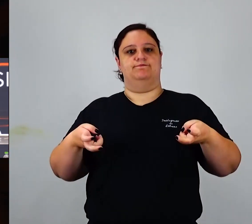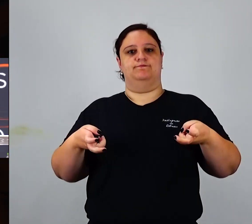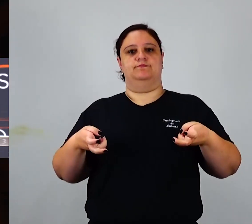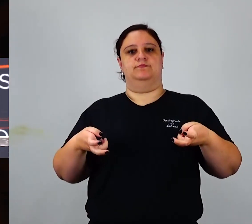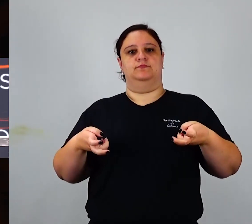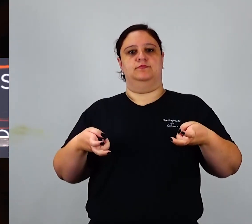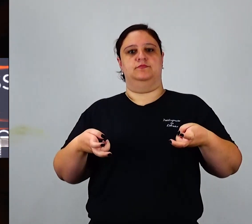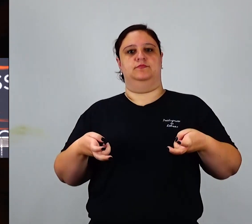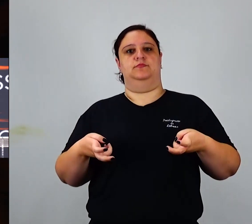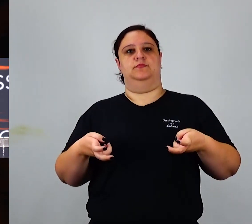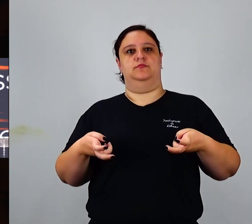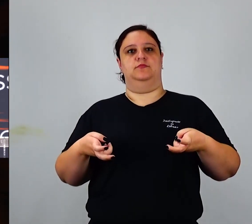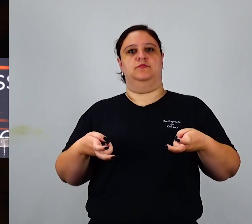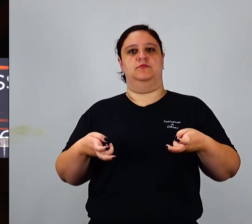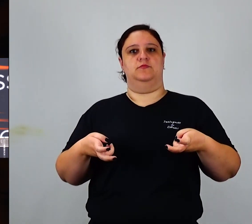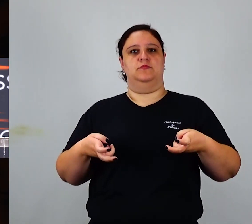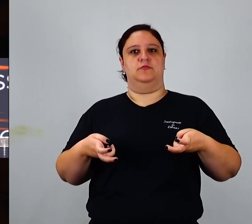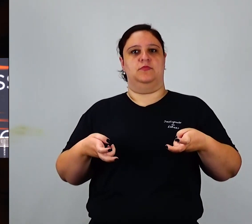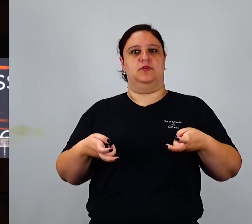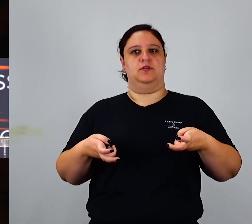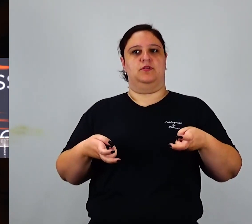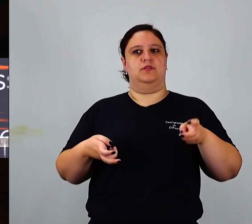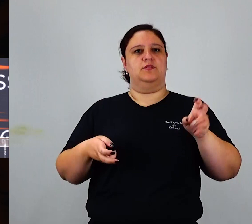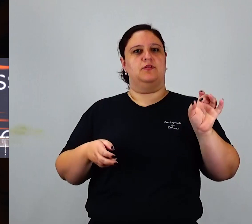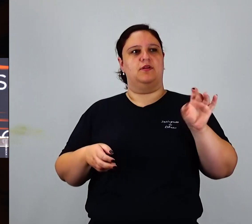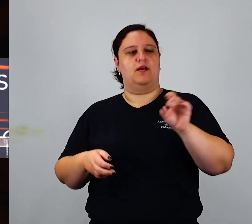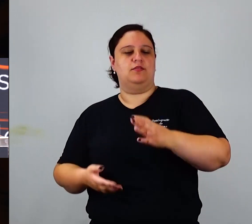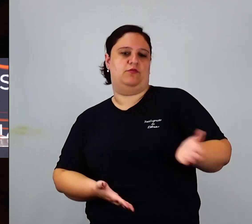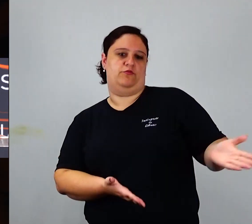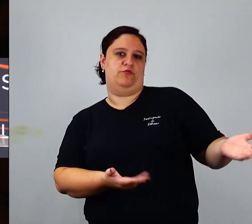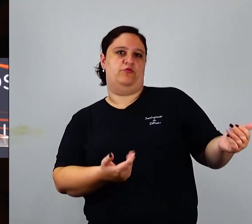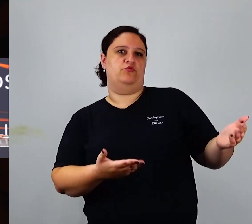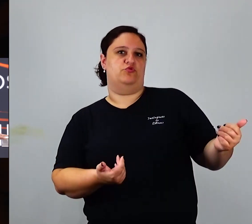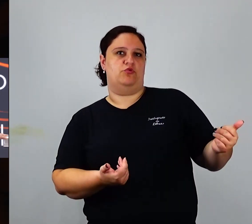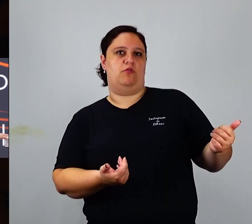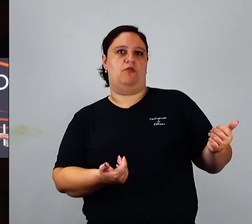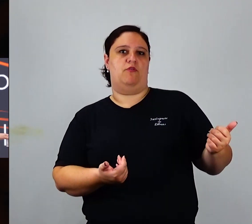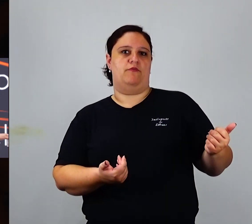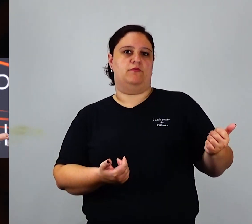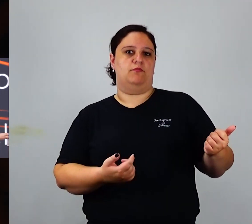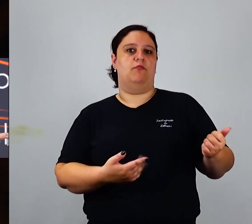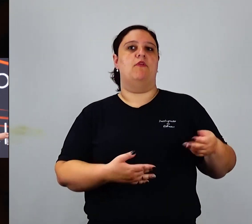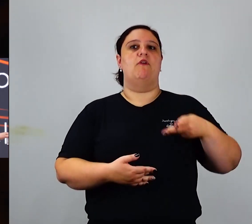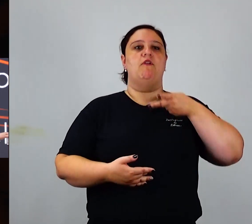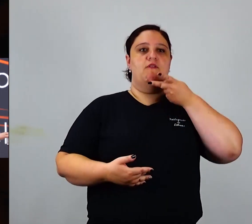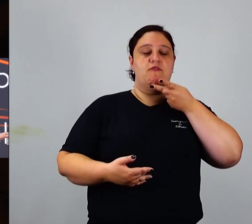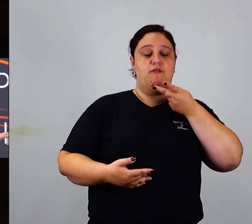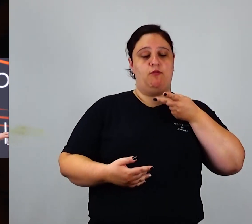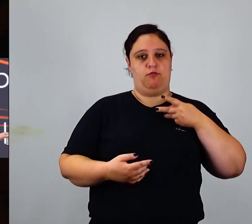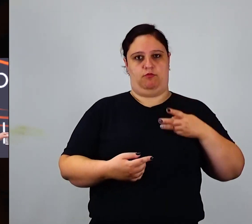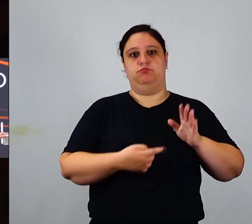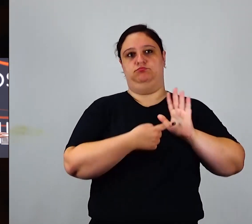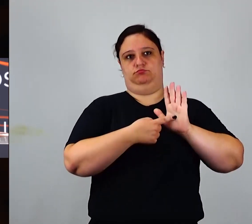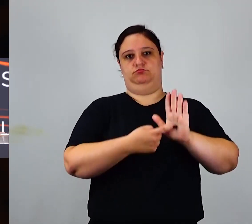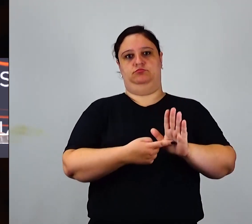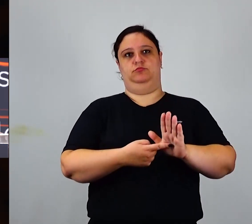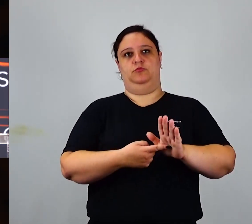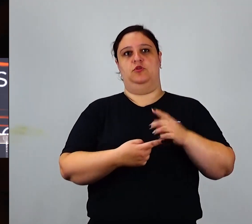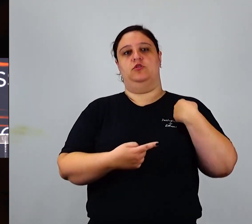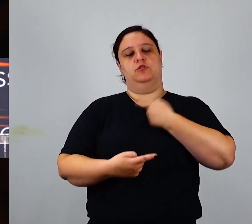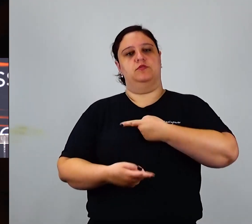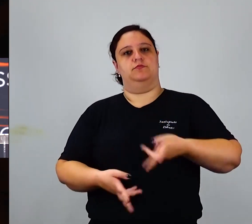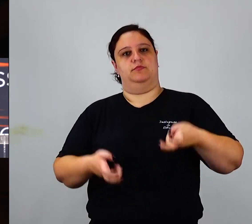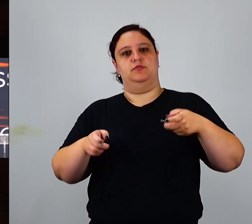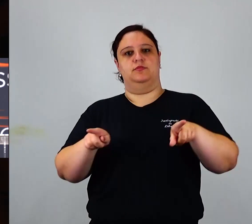que, pela reação de vocês, tanto daqueles que vieram compartilhar aqui na frente, como pelo que nós temos